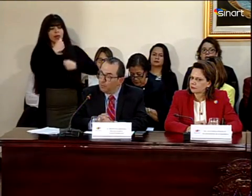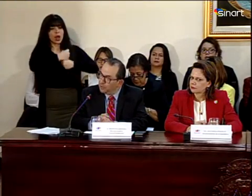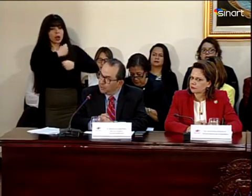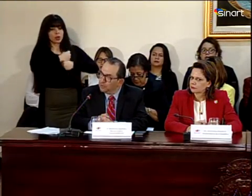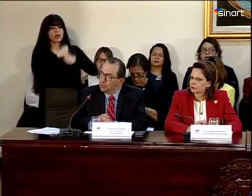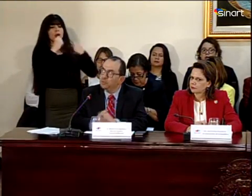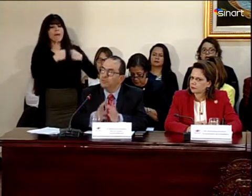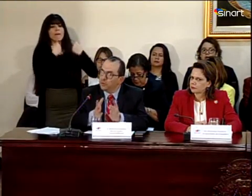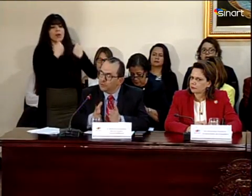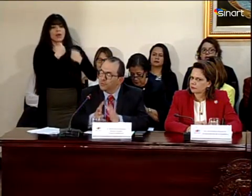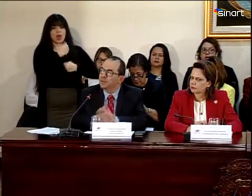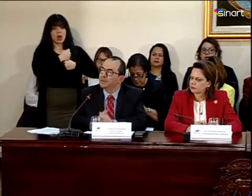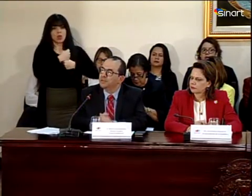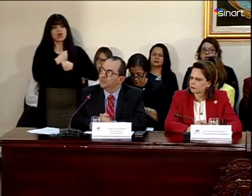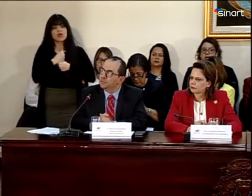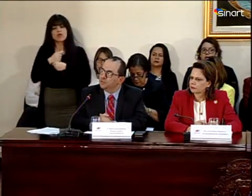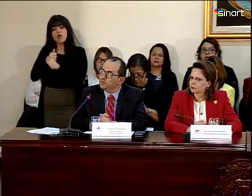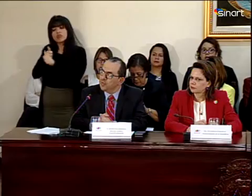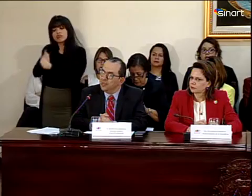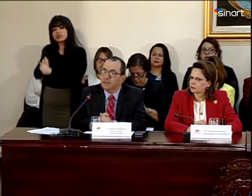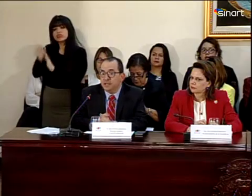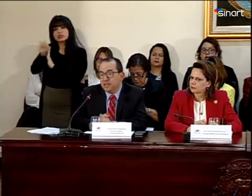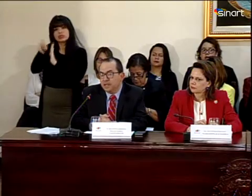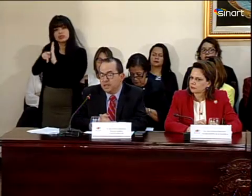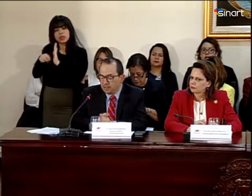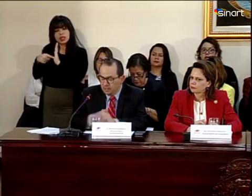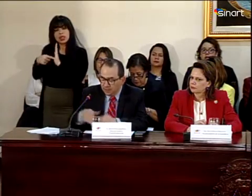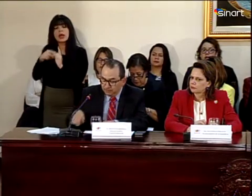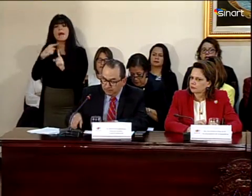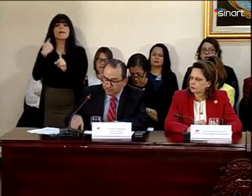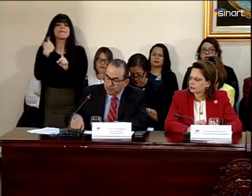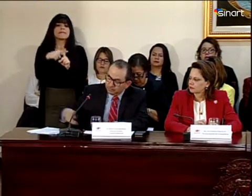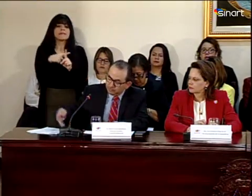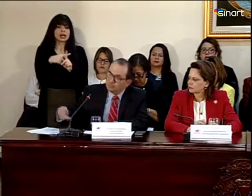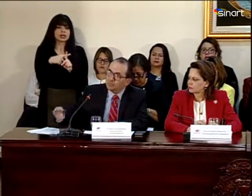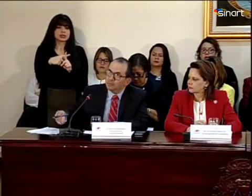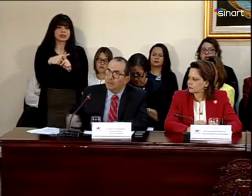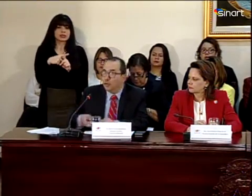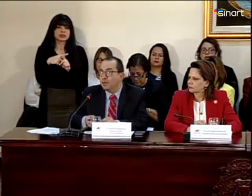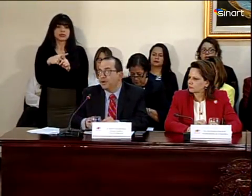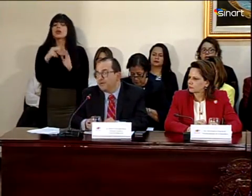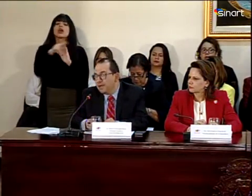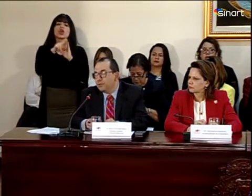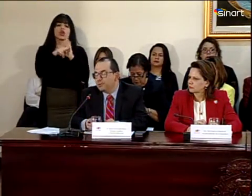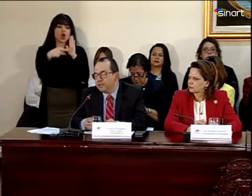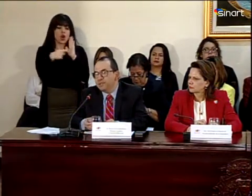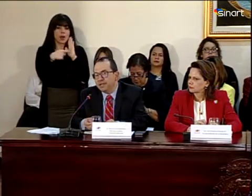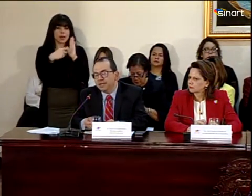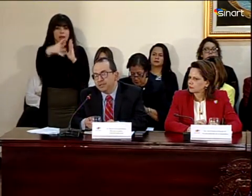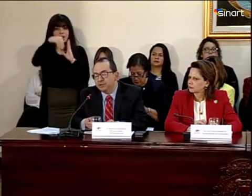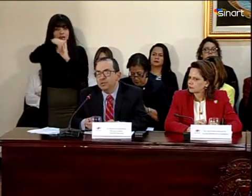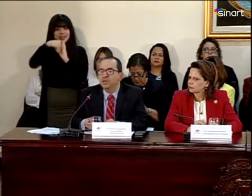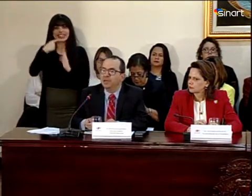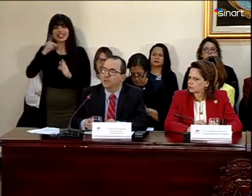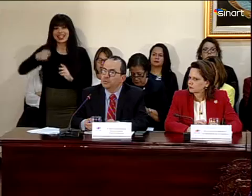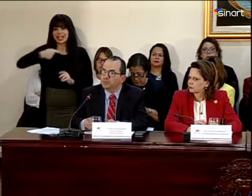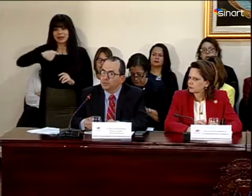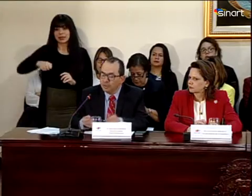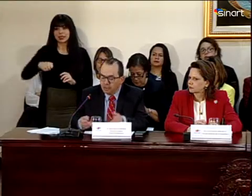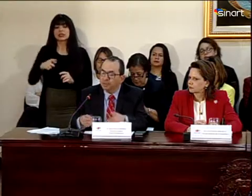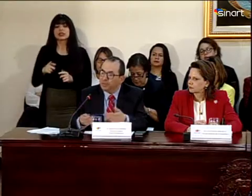y el Poder Ejecutivo, de acuerdo con el mandato constitucional y la la norma refleja contenida en el decreto